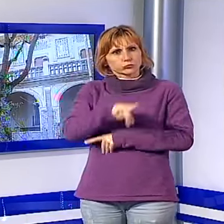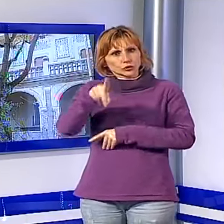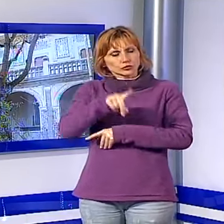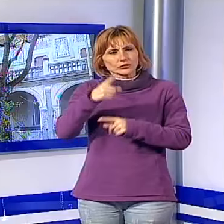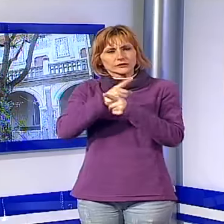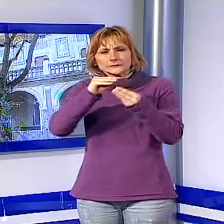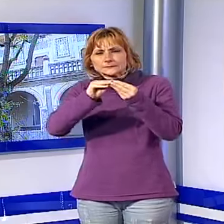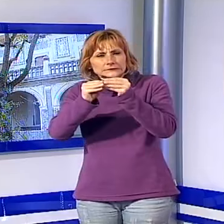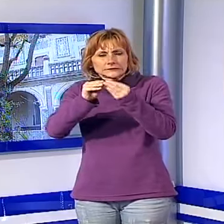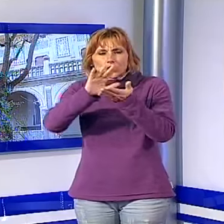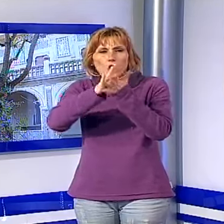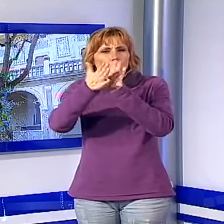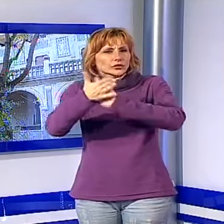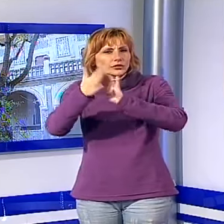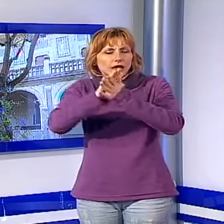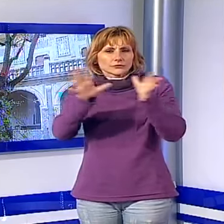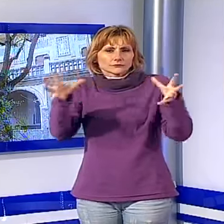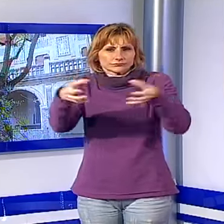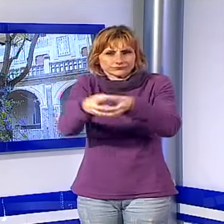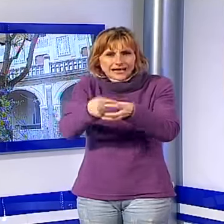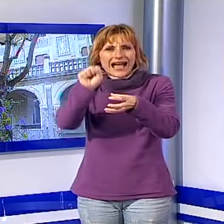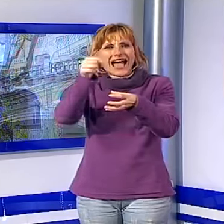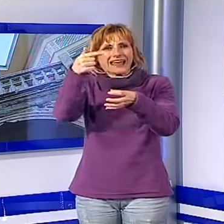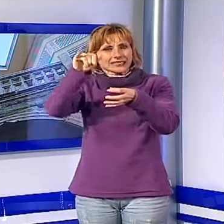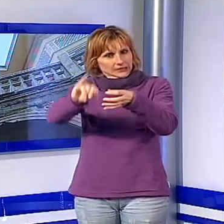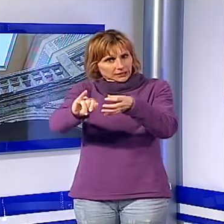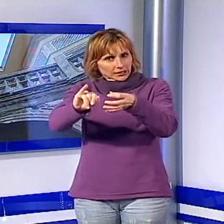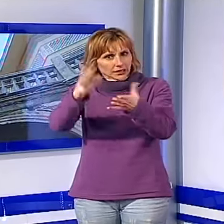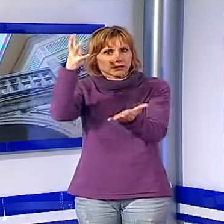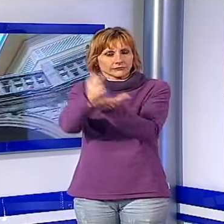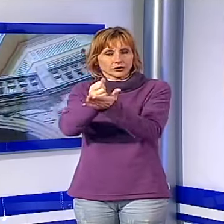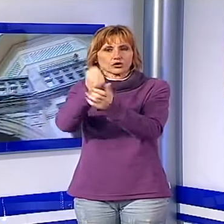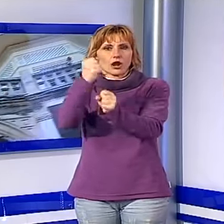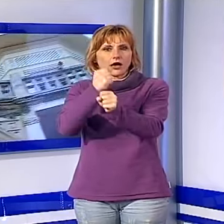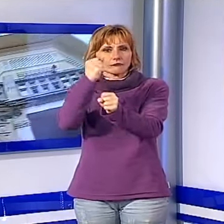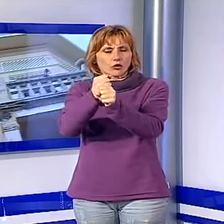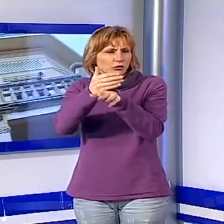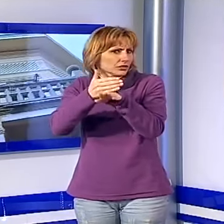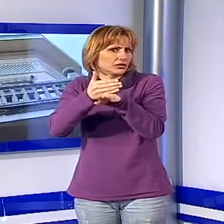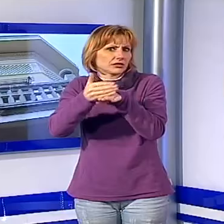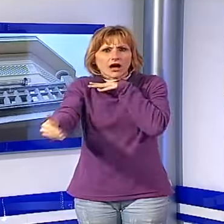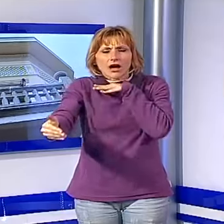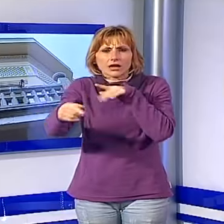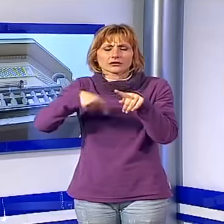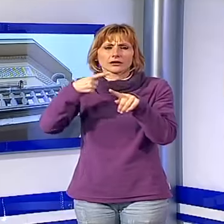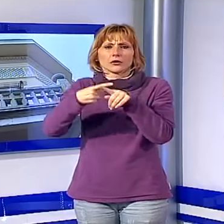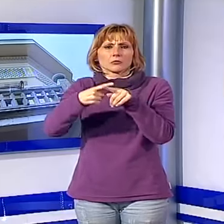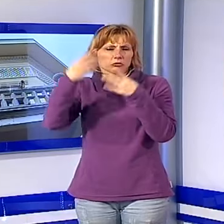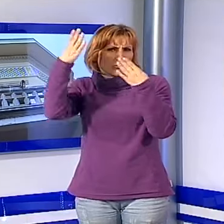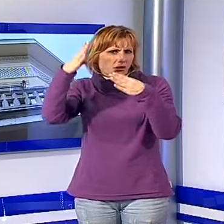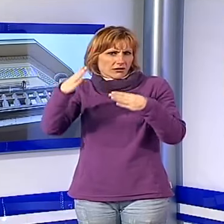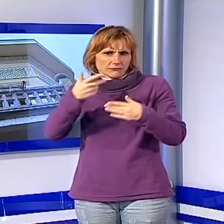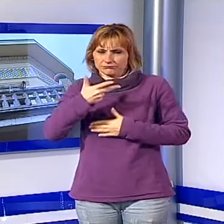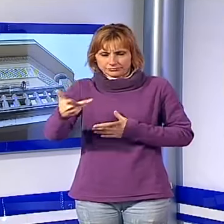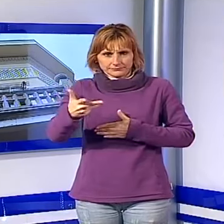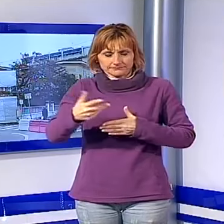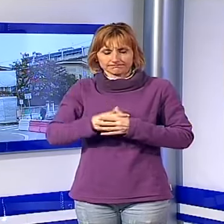contratto con il raggruppamento di imprese che si era giudicato i lavori a causa di gravi ritardi e inadempienze nell'opera.